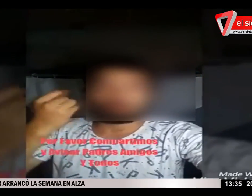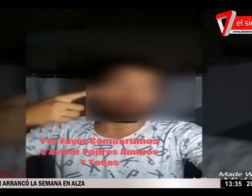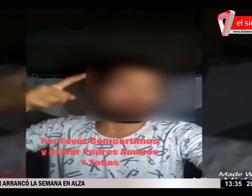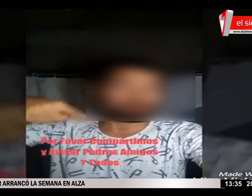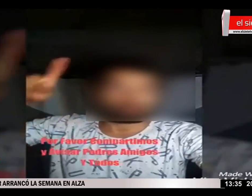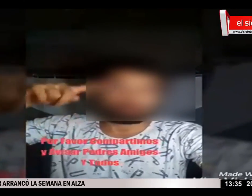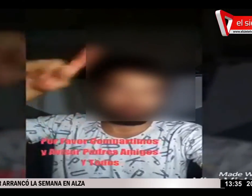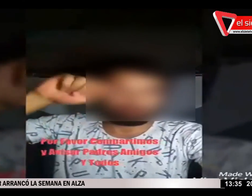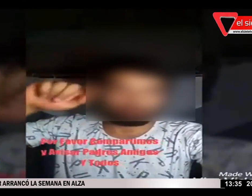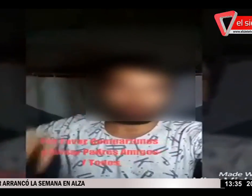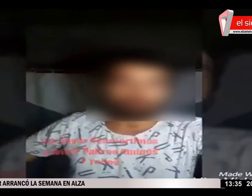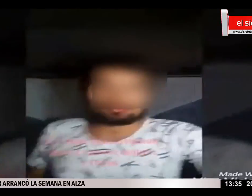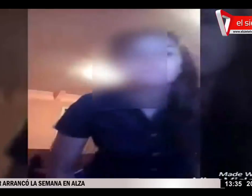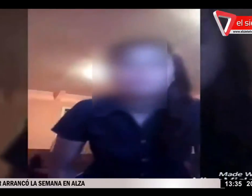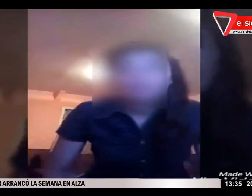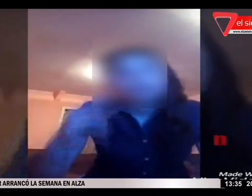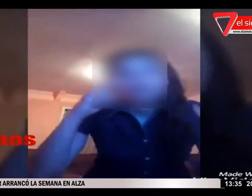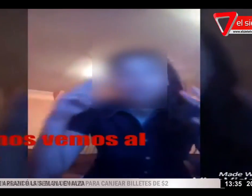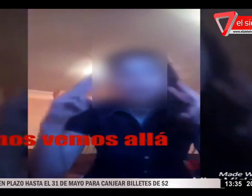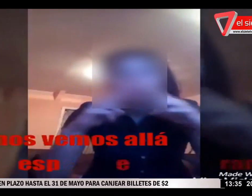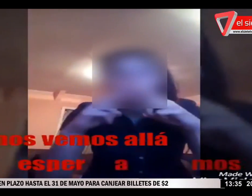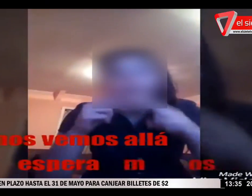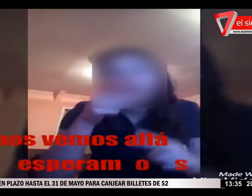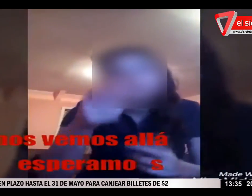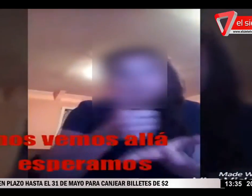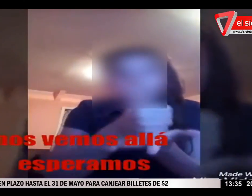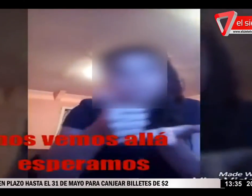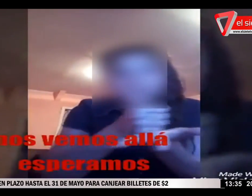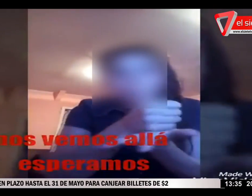ir a juicio por esos aberrantes hechos. Una instancia muy